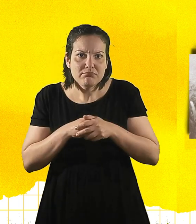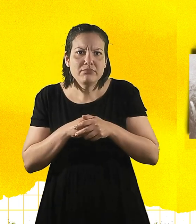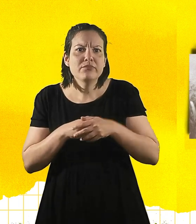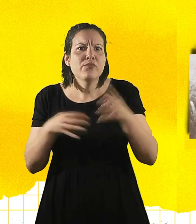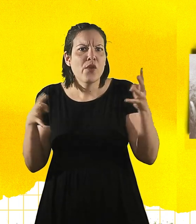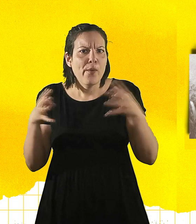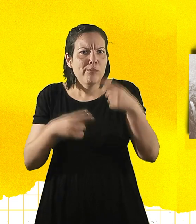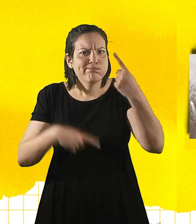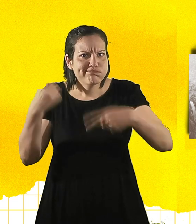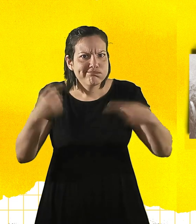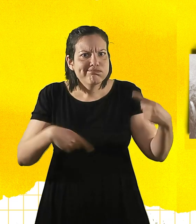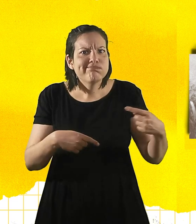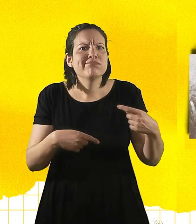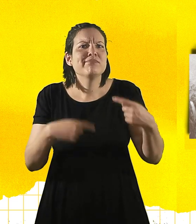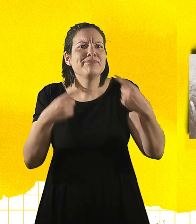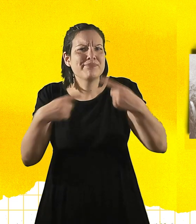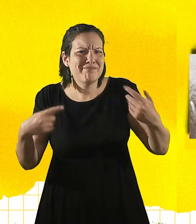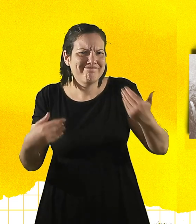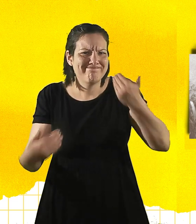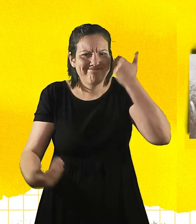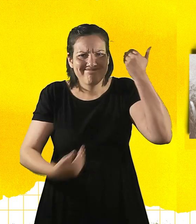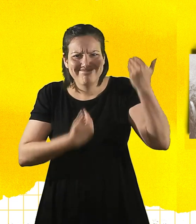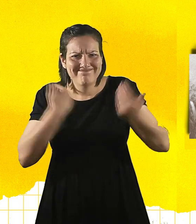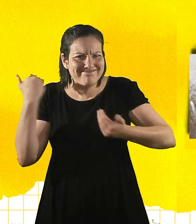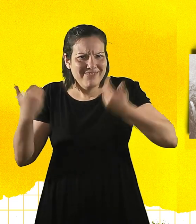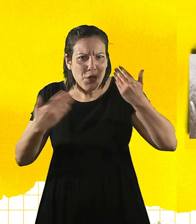combates recibió incontables heridas en su cuerpo.